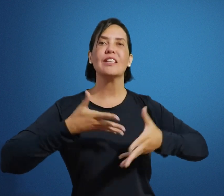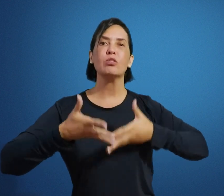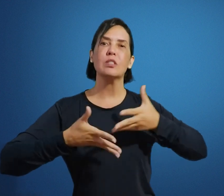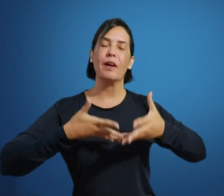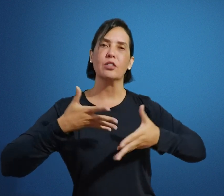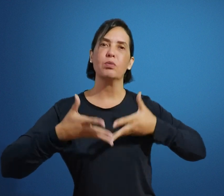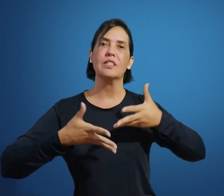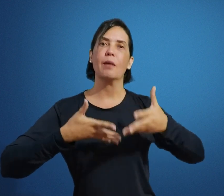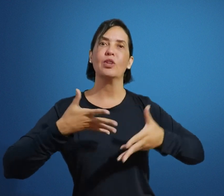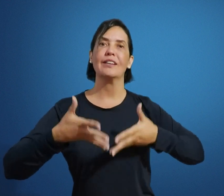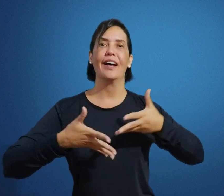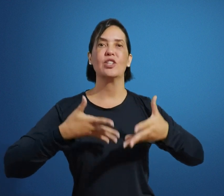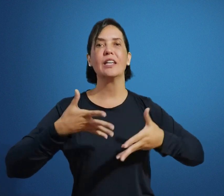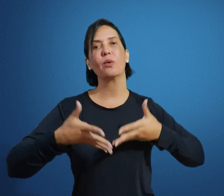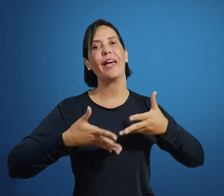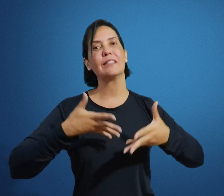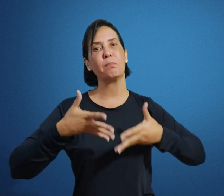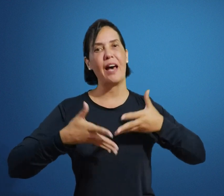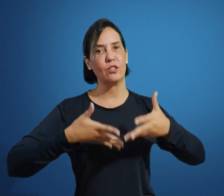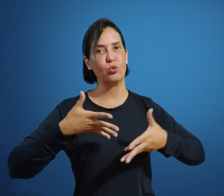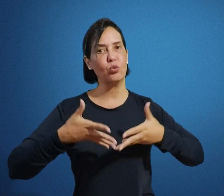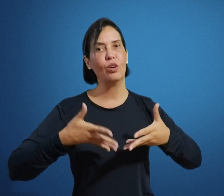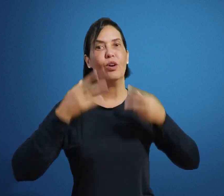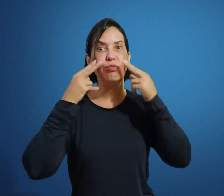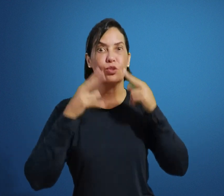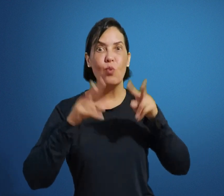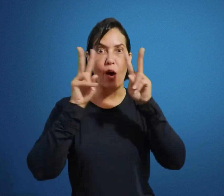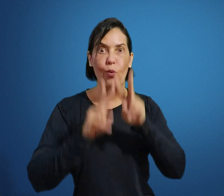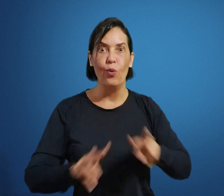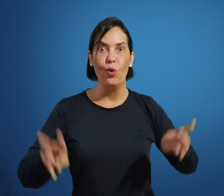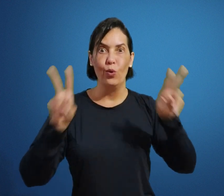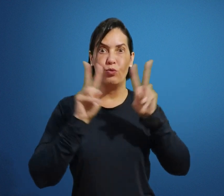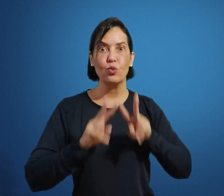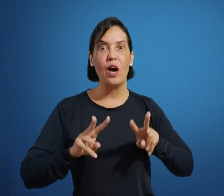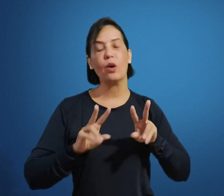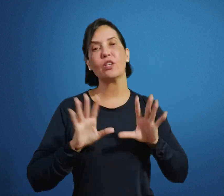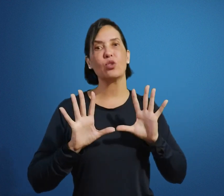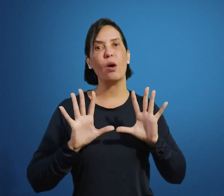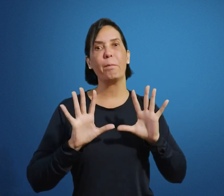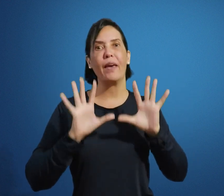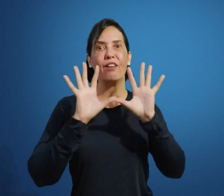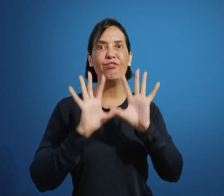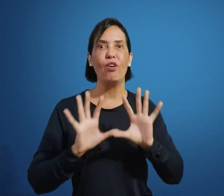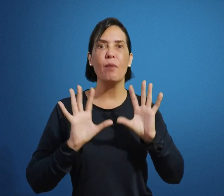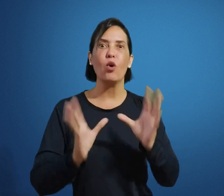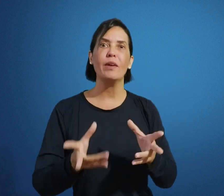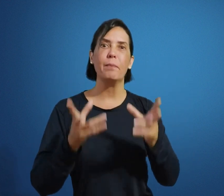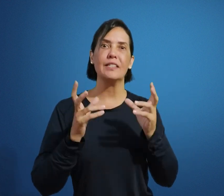seu espaço. Por isso que a modalidade da língua é espaço visual. O visual não é só pela forma como ele